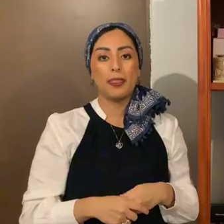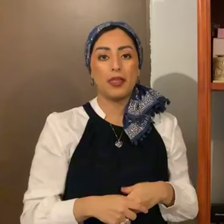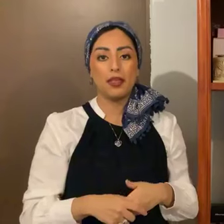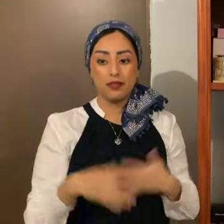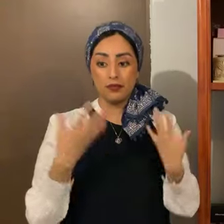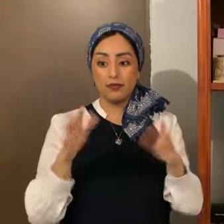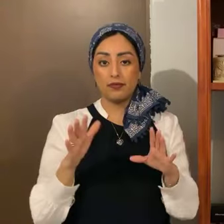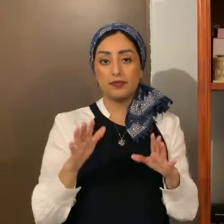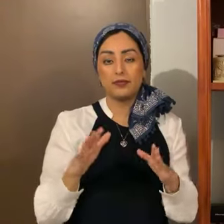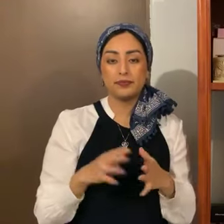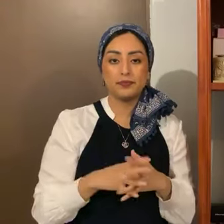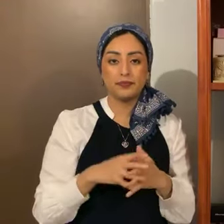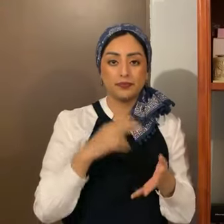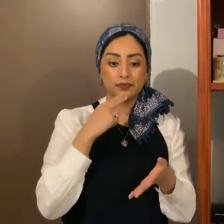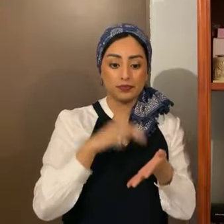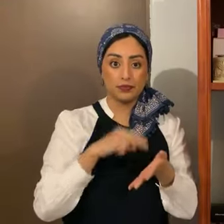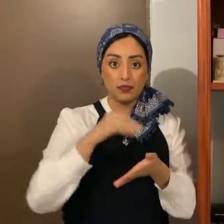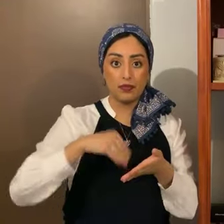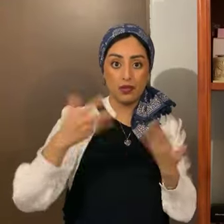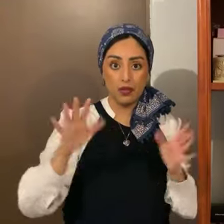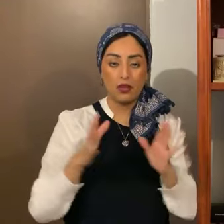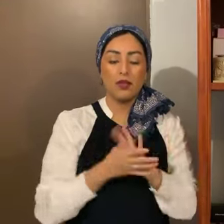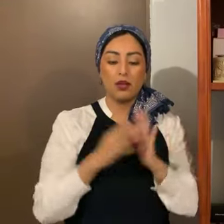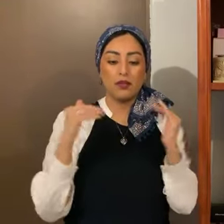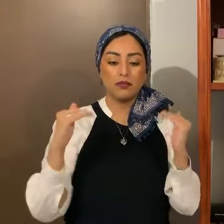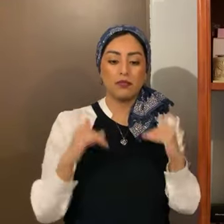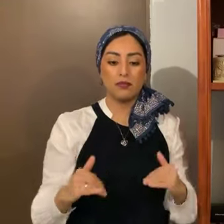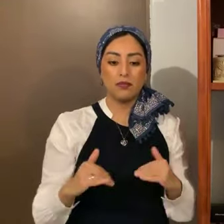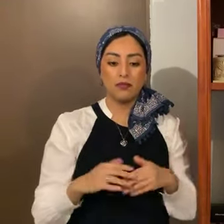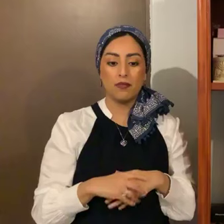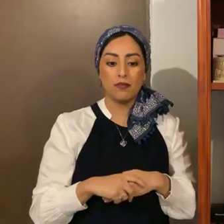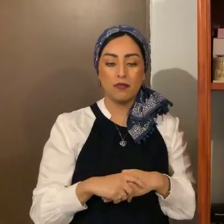¿Ya lo notaron? Perfecto. Ahora pongan un punto y aparte.